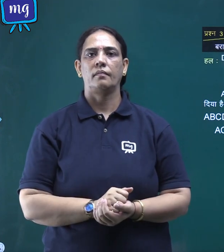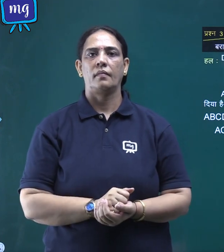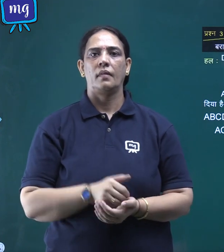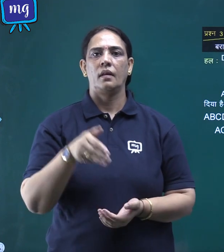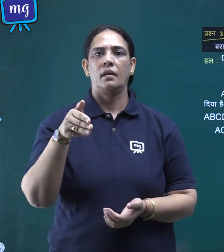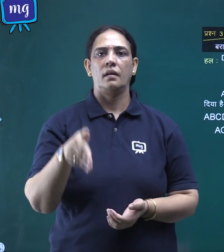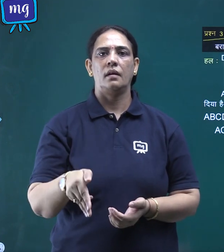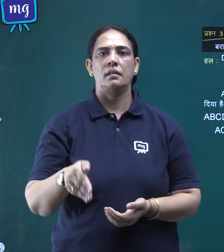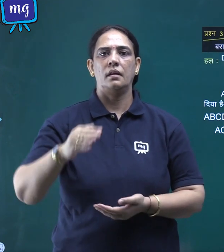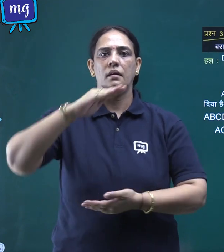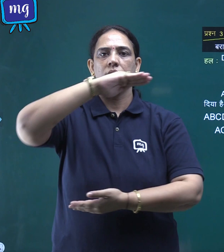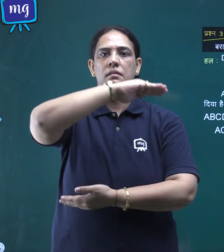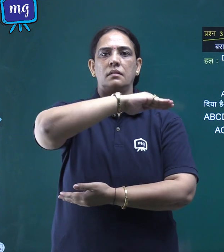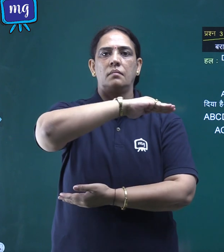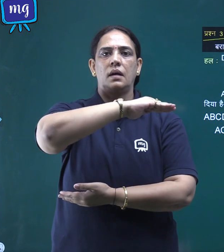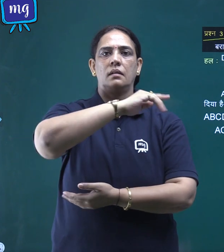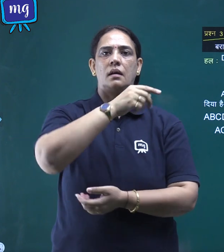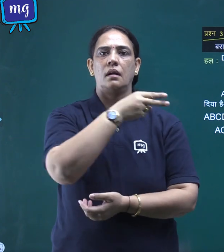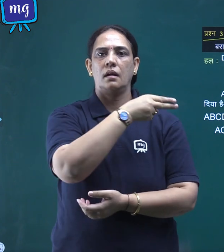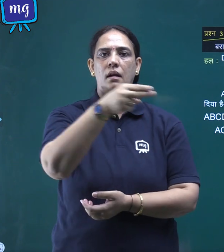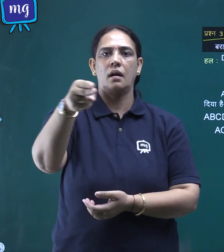यदि एक समांतर चतुर्भुज